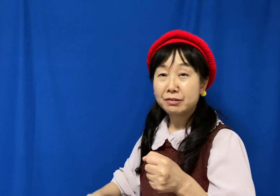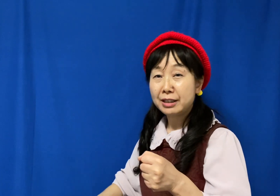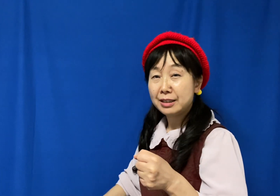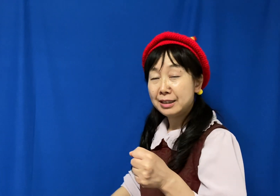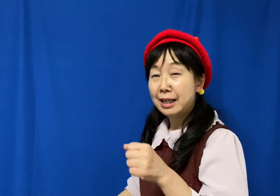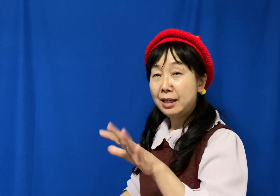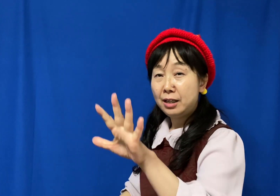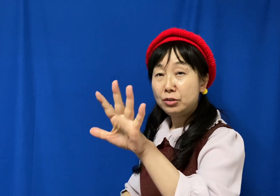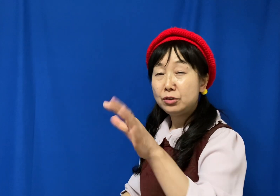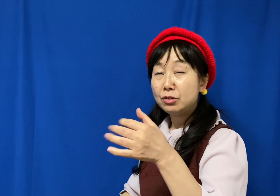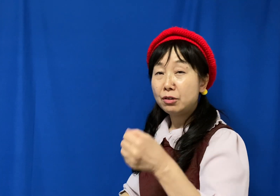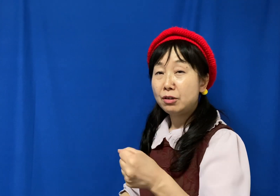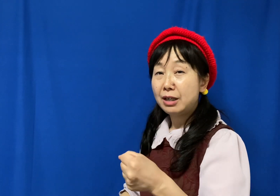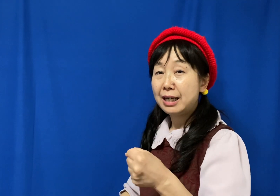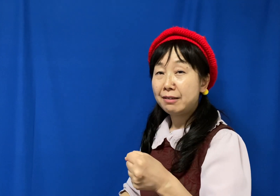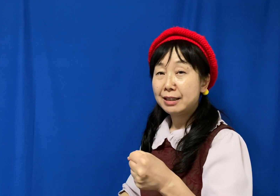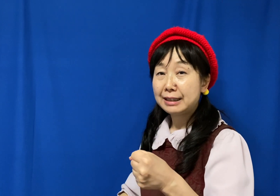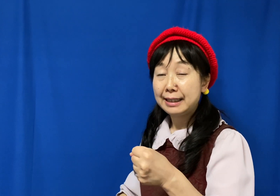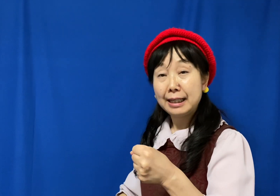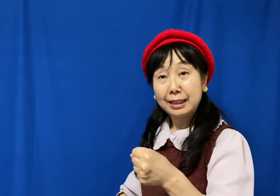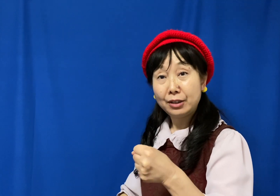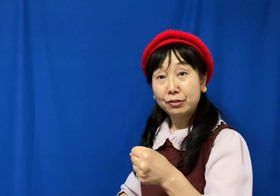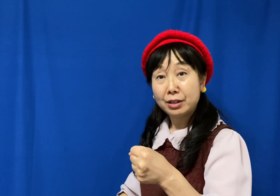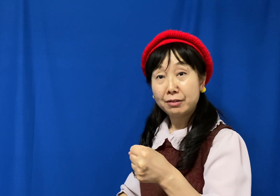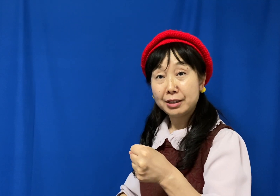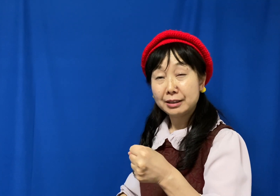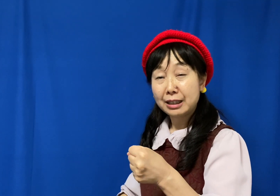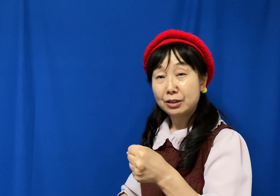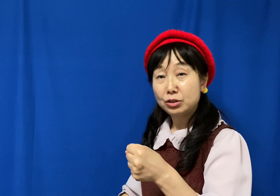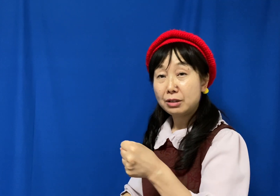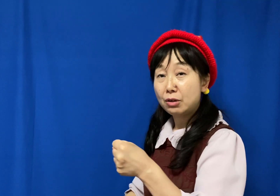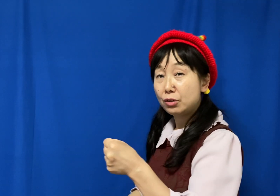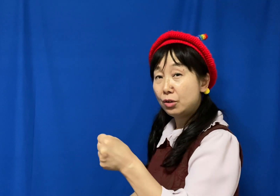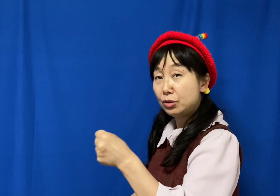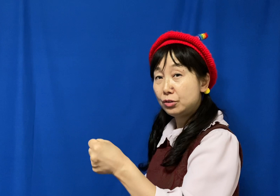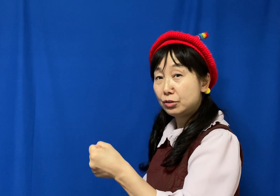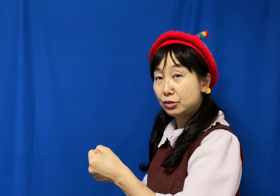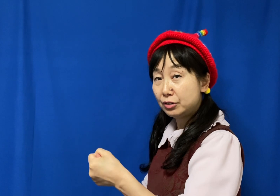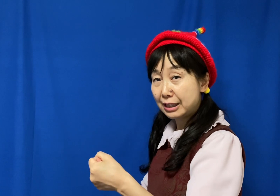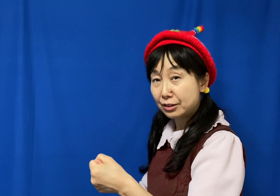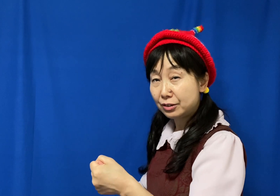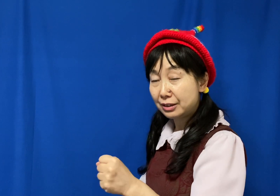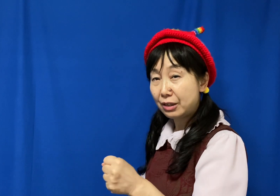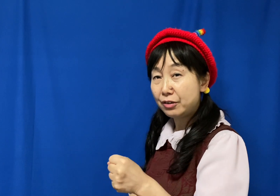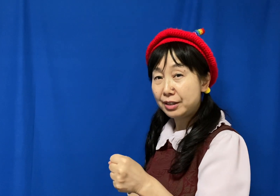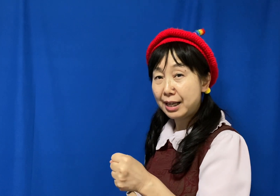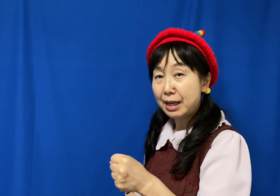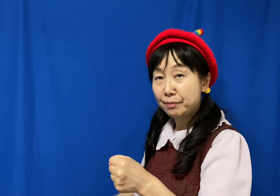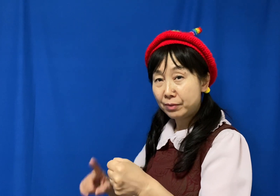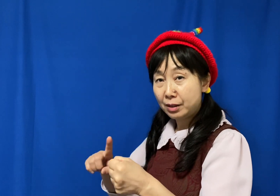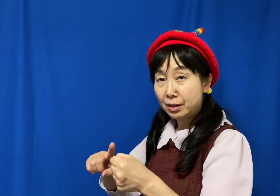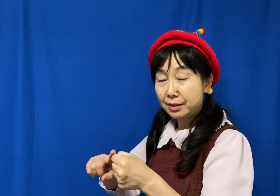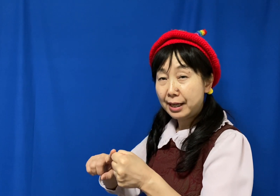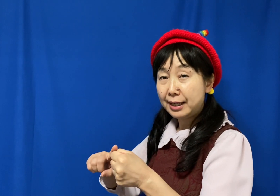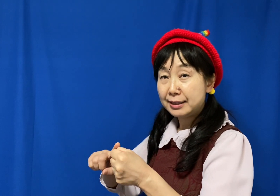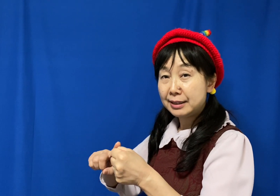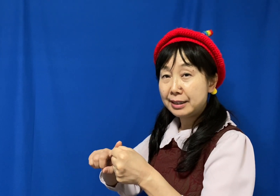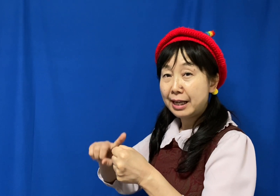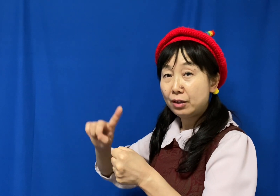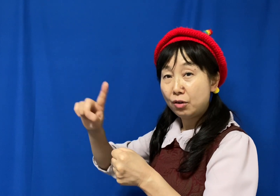ですね、グーを表した、年輪を表した手話をグーグーで作っておいて、で1年後